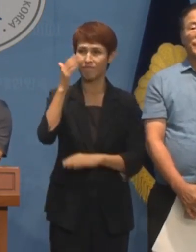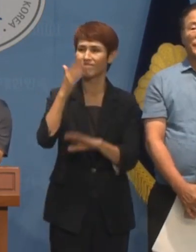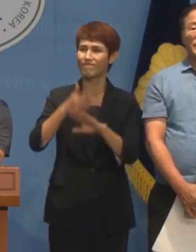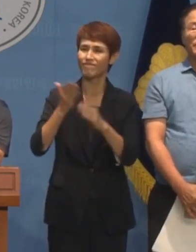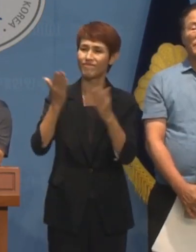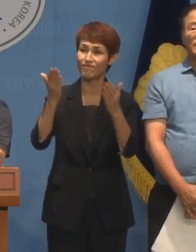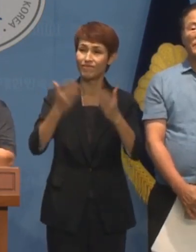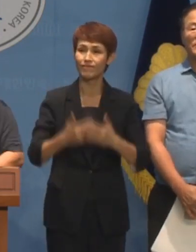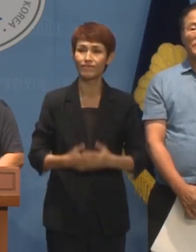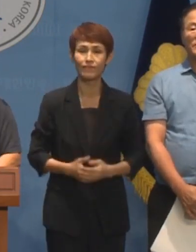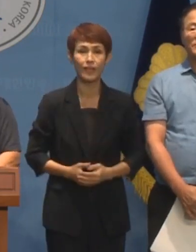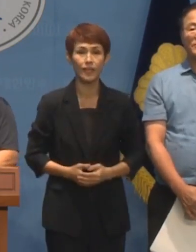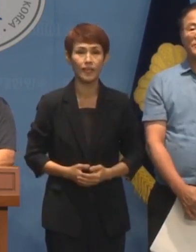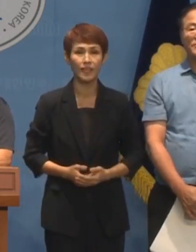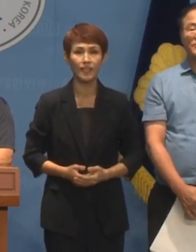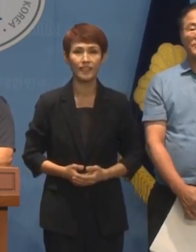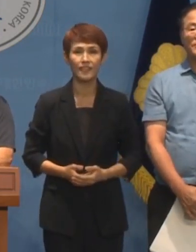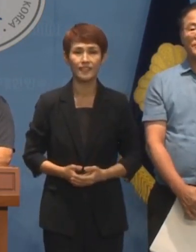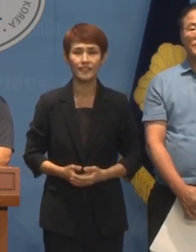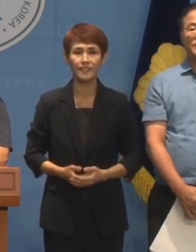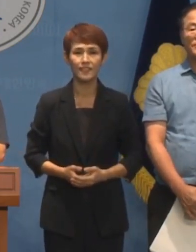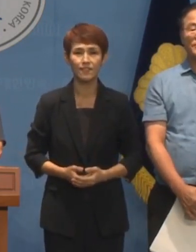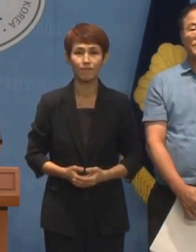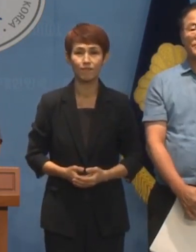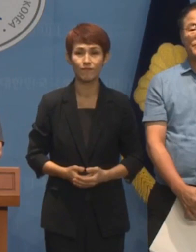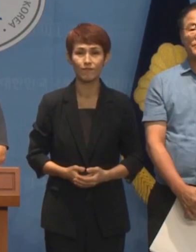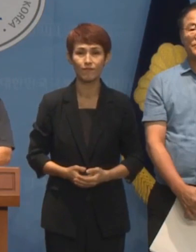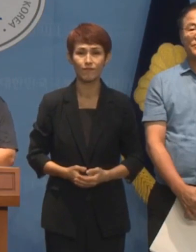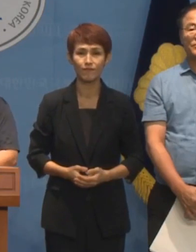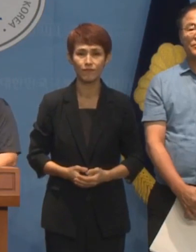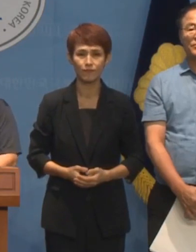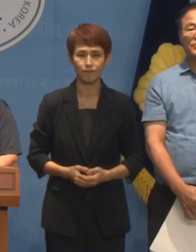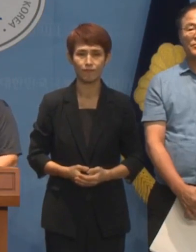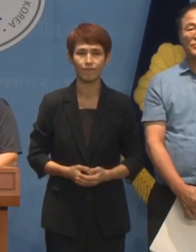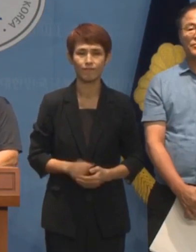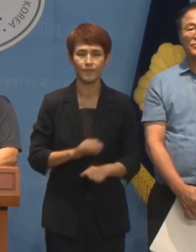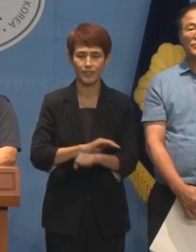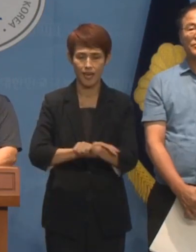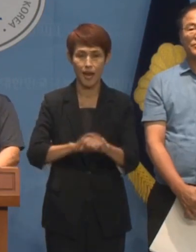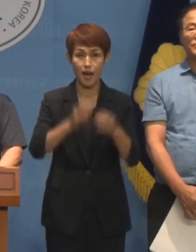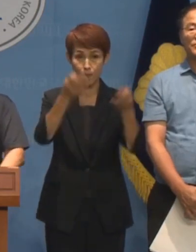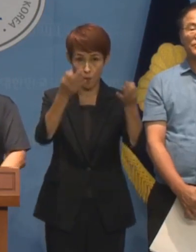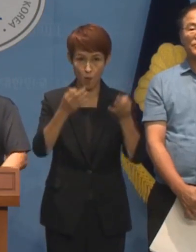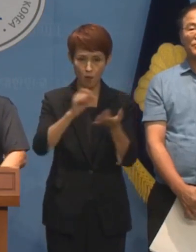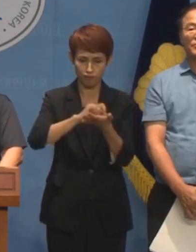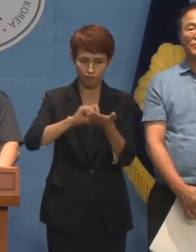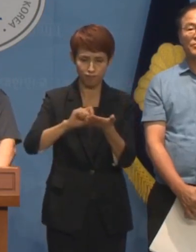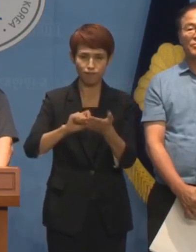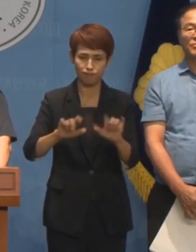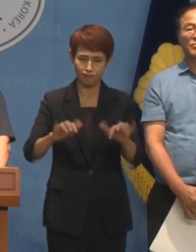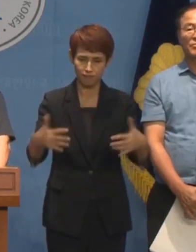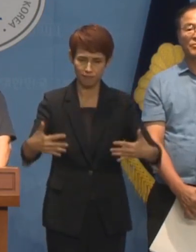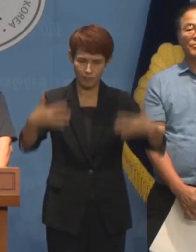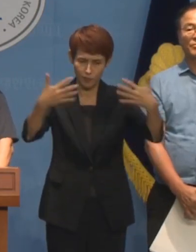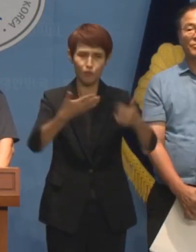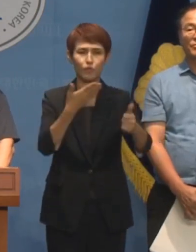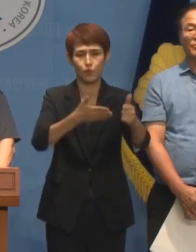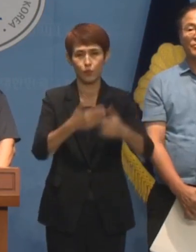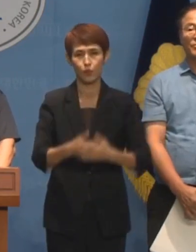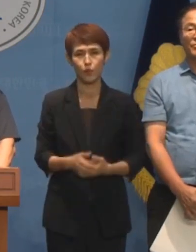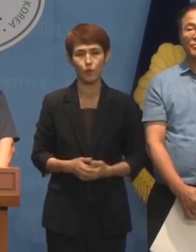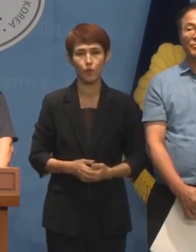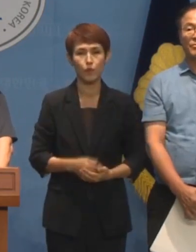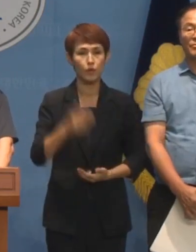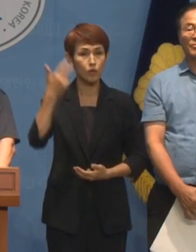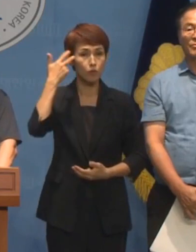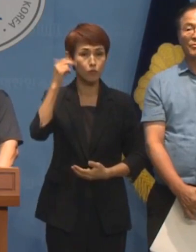감사합니다. 기자님들께서도 기사를 꼭 써주시면 좋겠지만 만약 기사를 못 쓰신다 하더라도 여주 양평 쪽에서